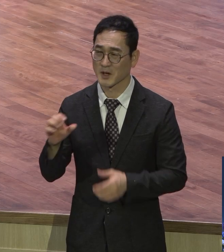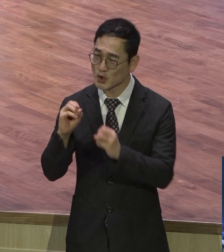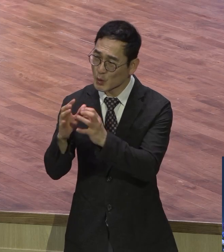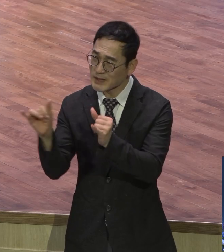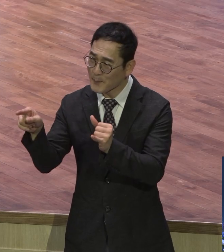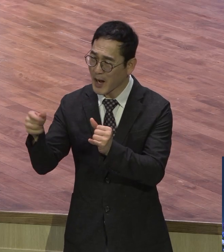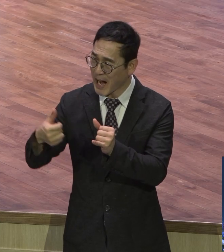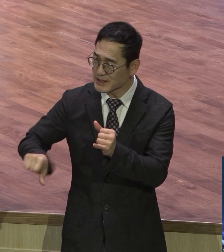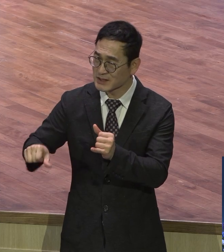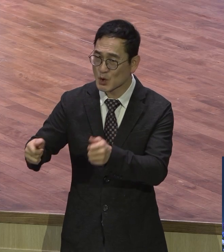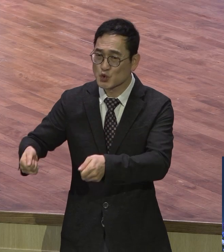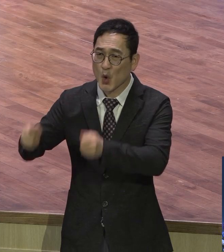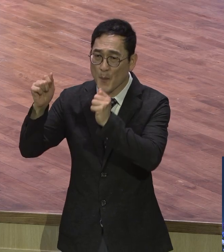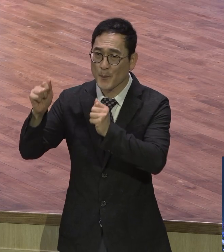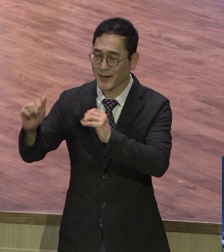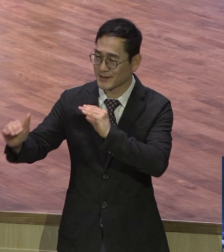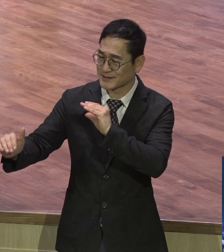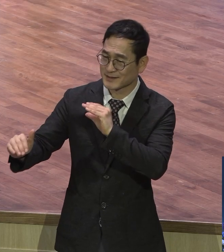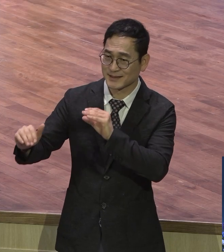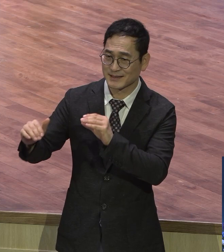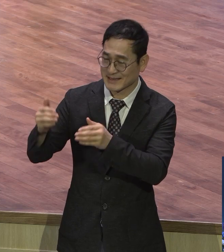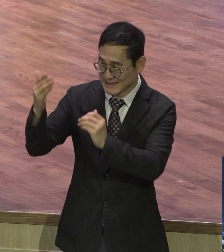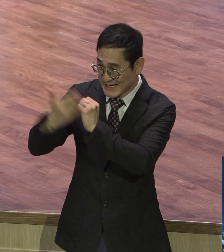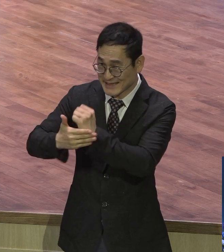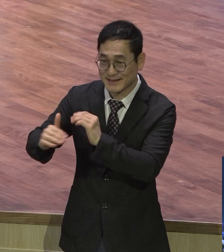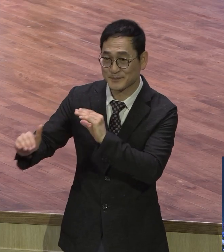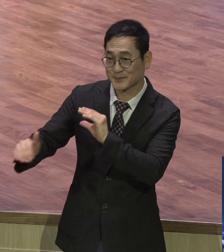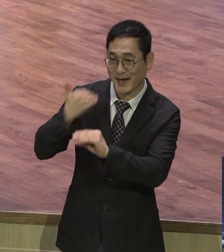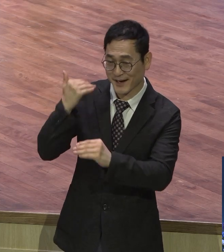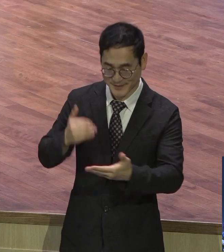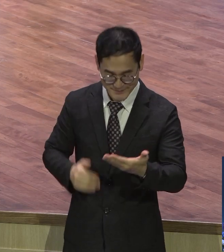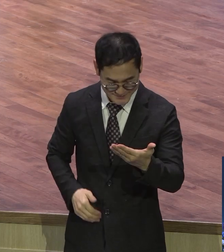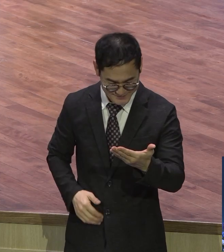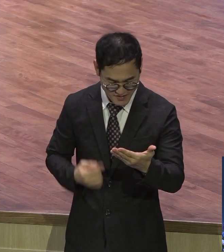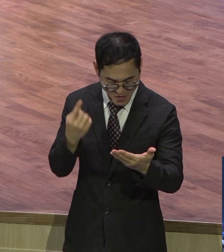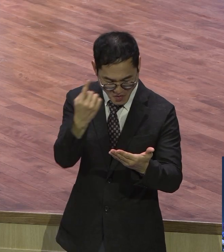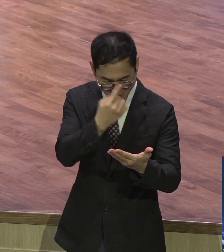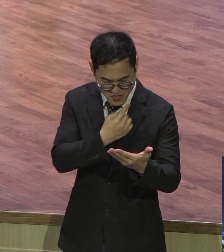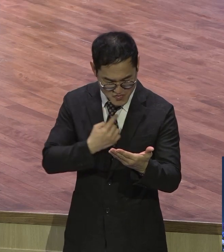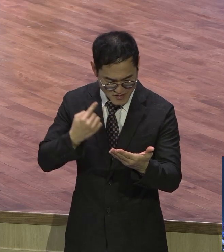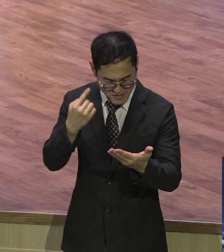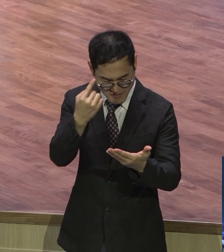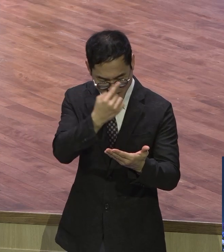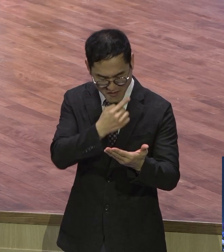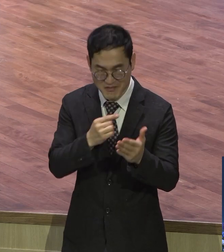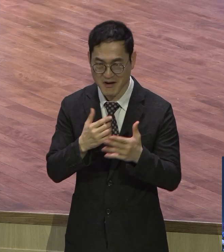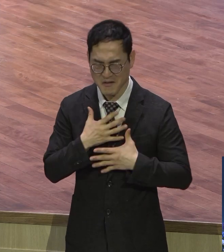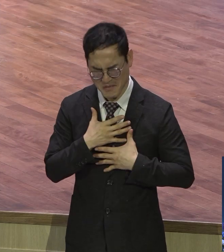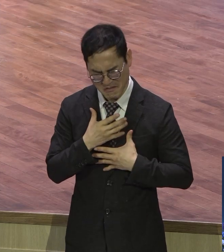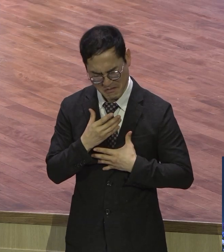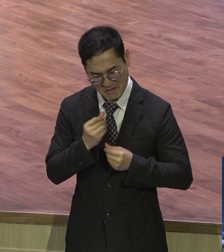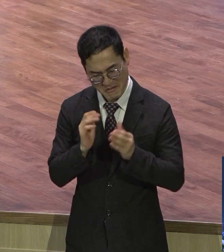보니까 이야 얼굴들 좋대. 그냥 얼마나 누렸던지 얼굴이